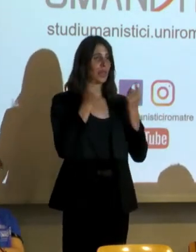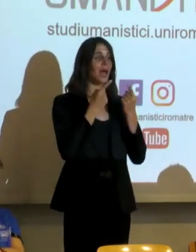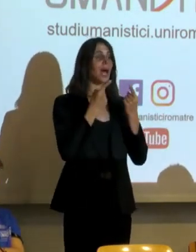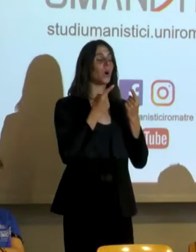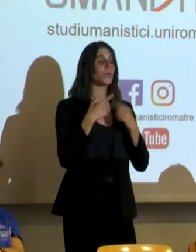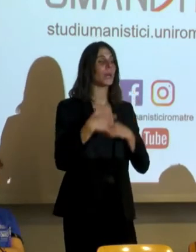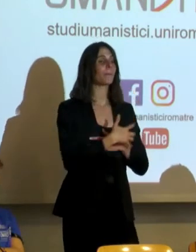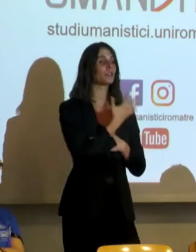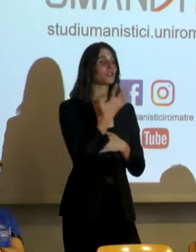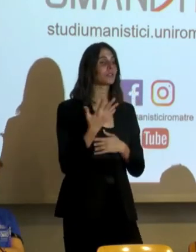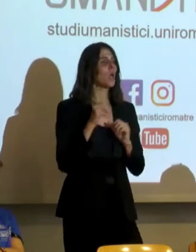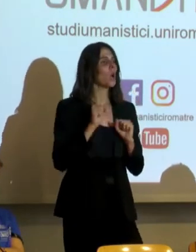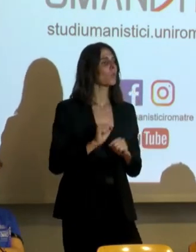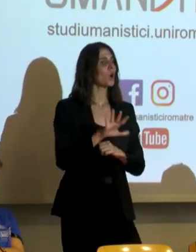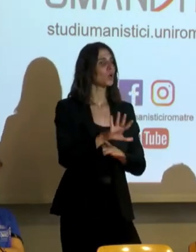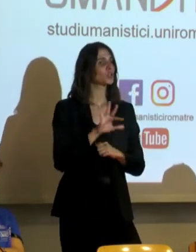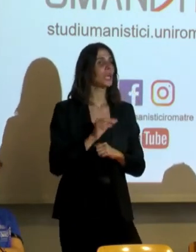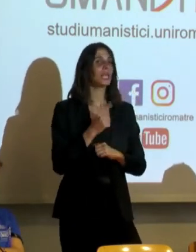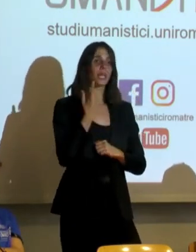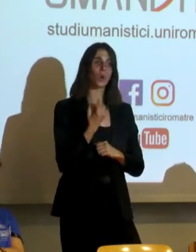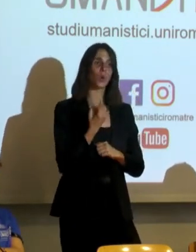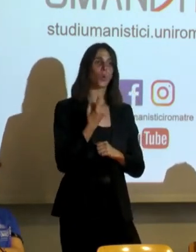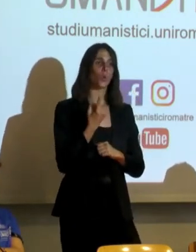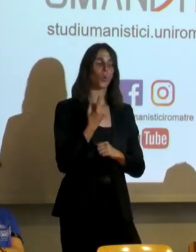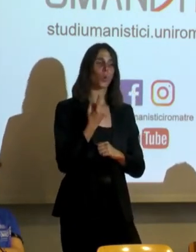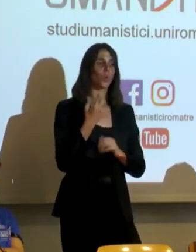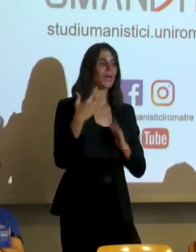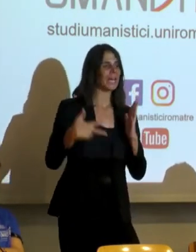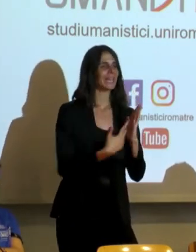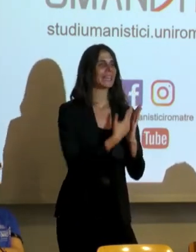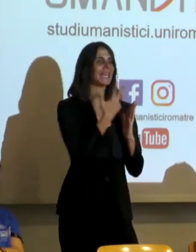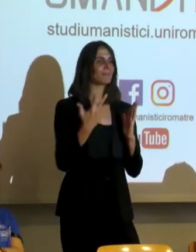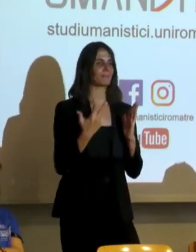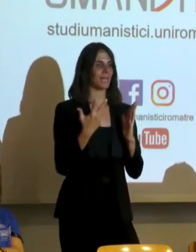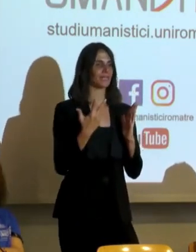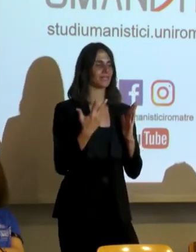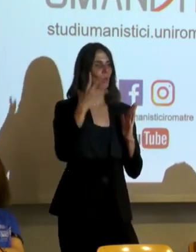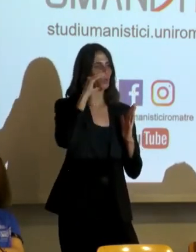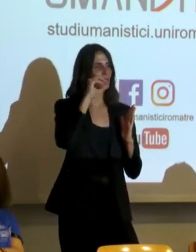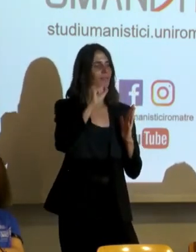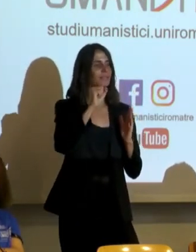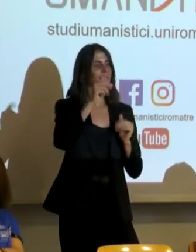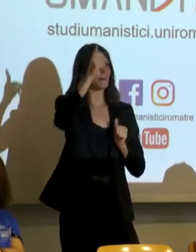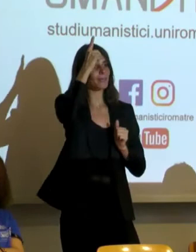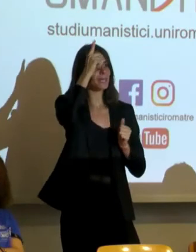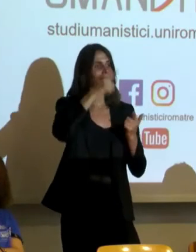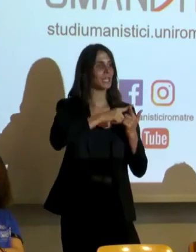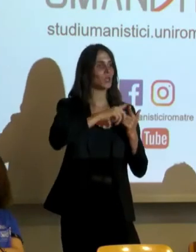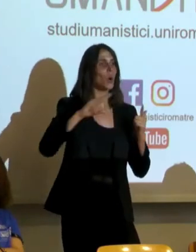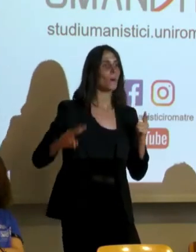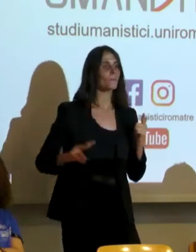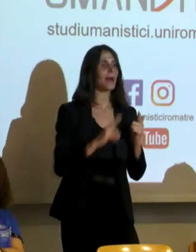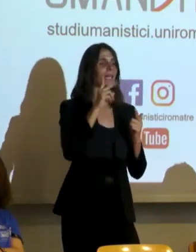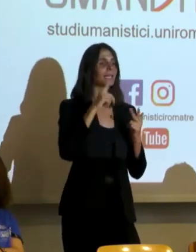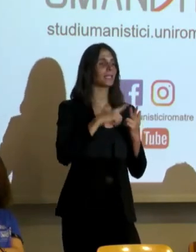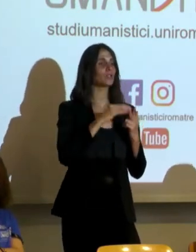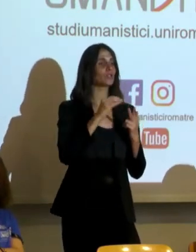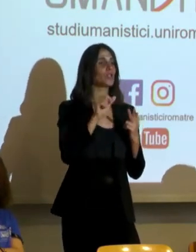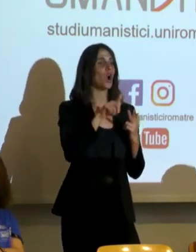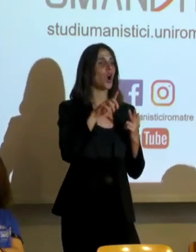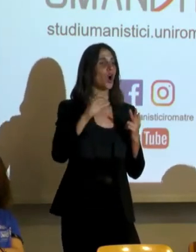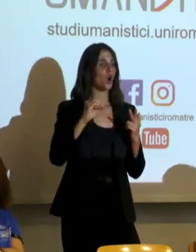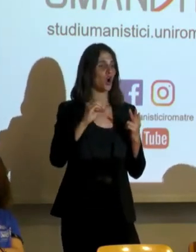di trascorrere almeno un semestre in un'università gemellata, Berlino, Parigi, Oslo